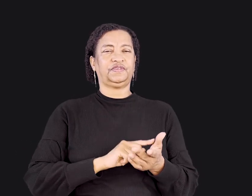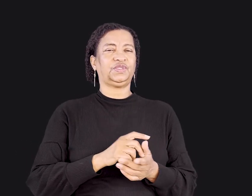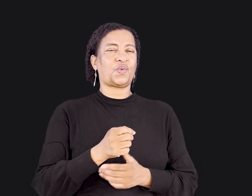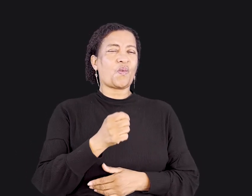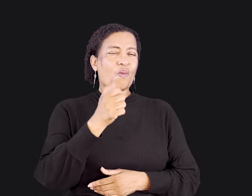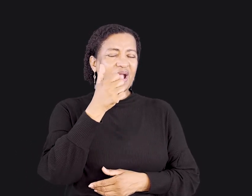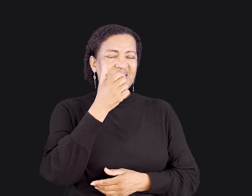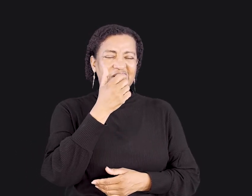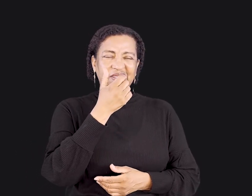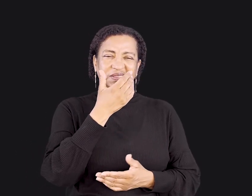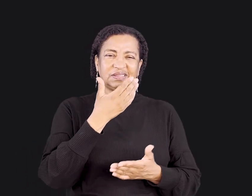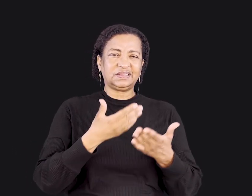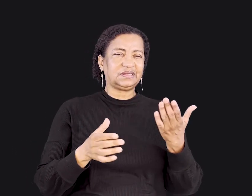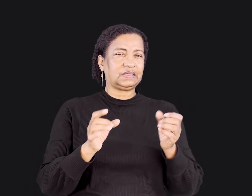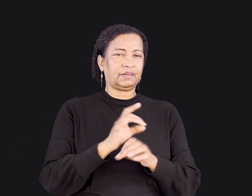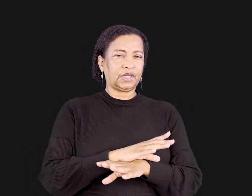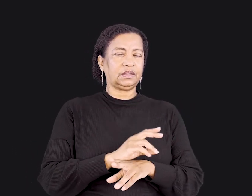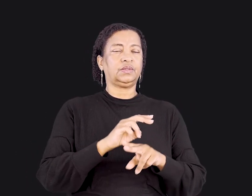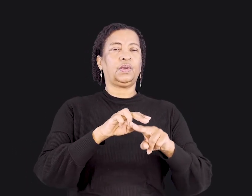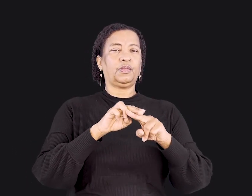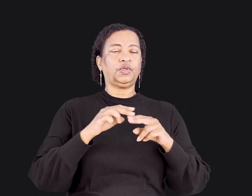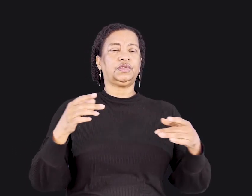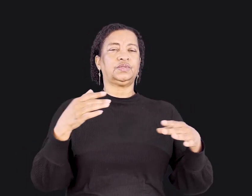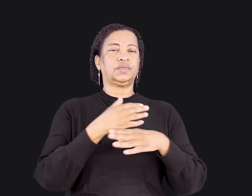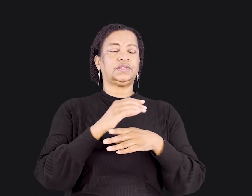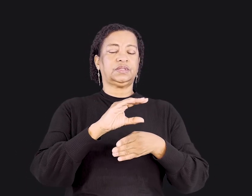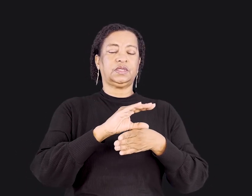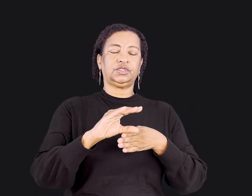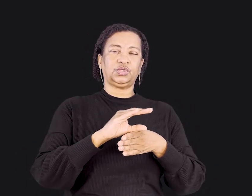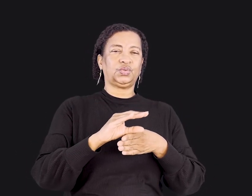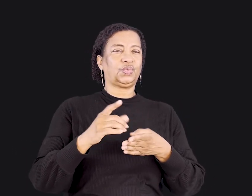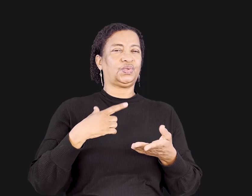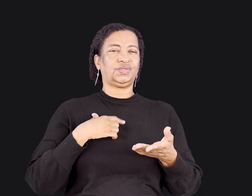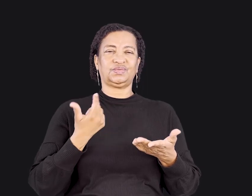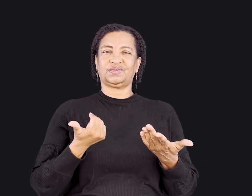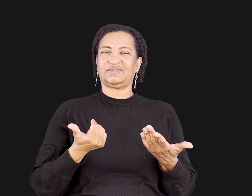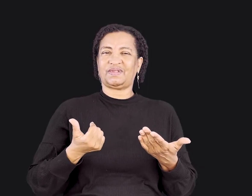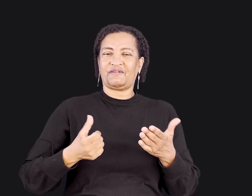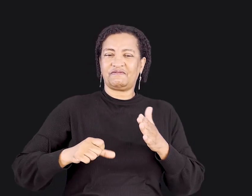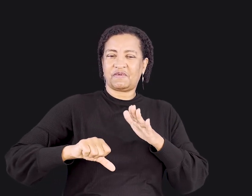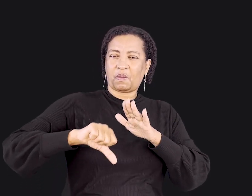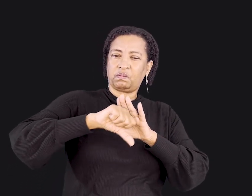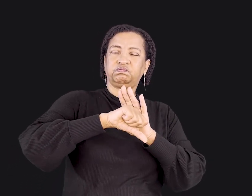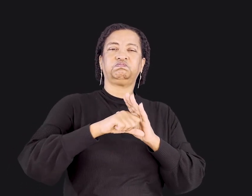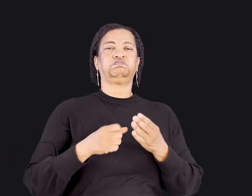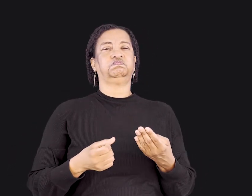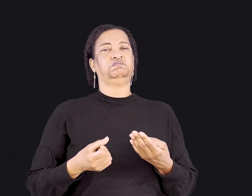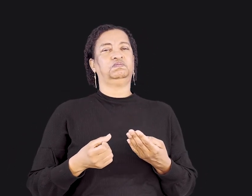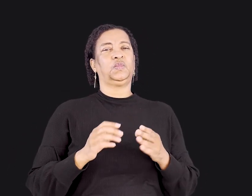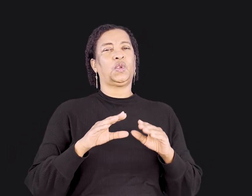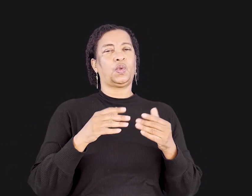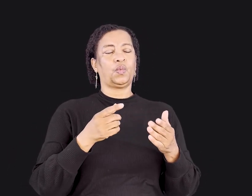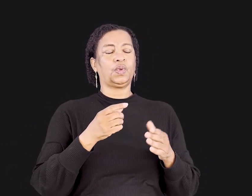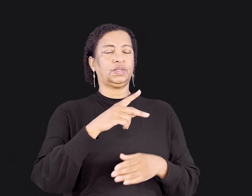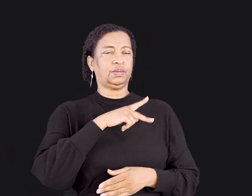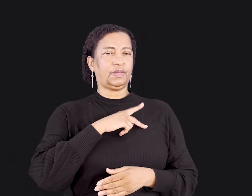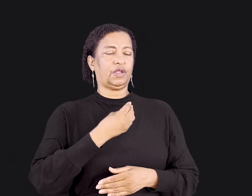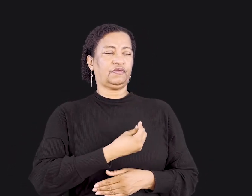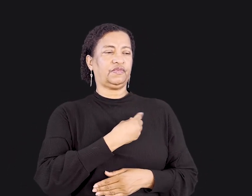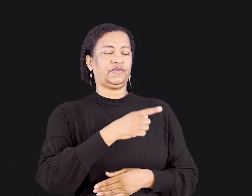quase decadente. Era por isso que a cidade de Corinto estava tão corrompida. Quando Paulo estava em Éfeso, o Império Romano estava no seu